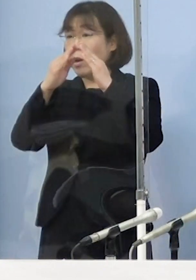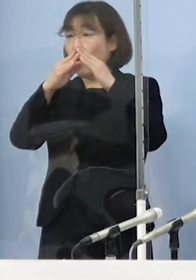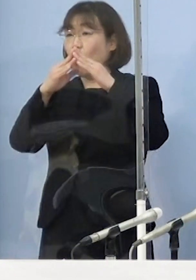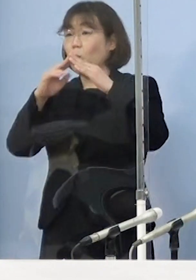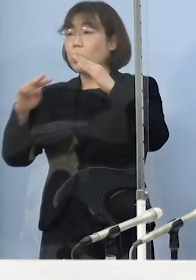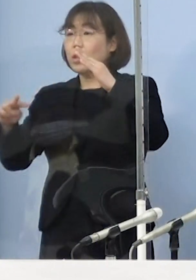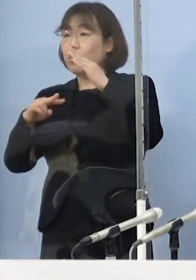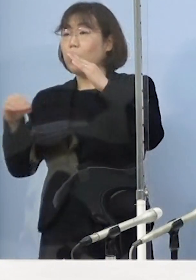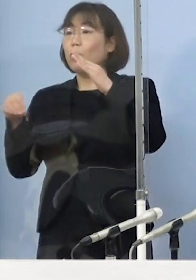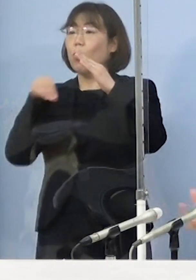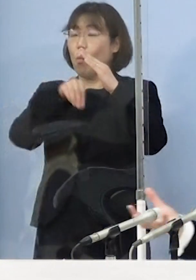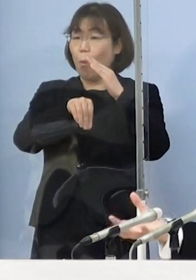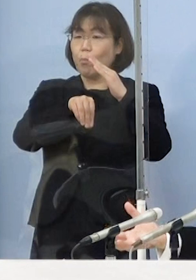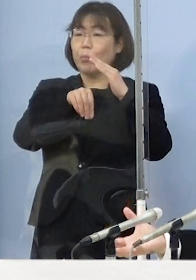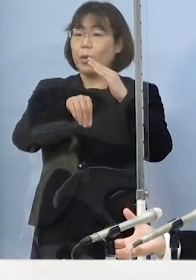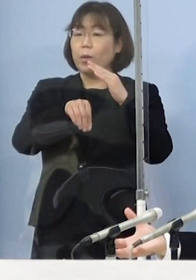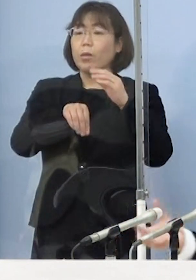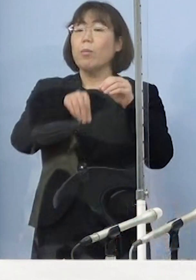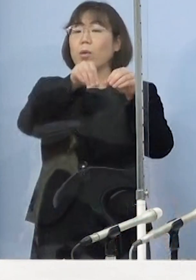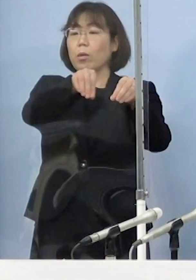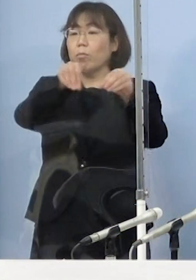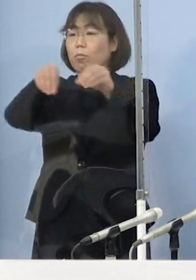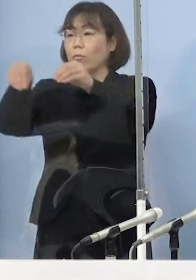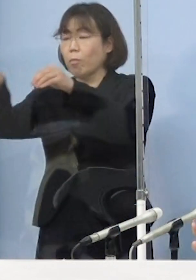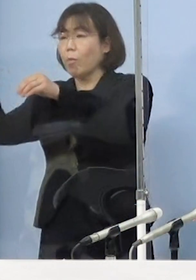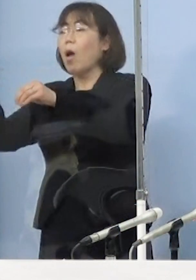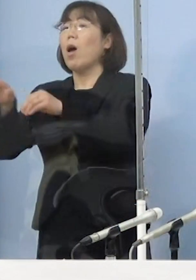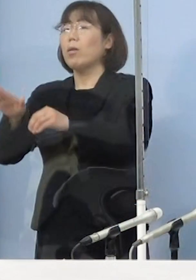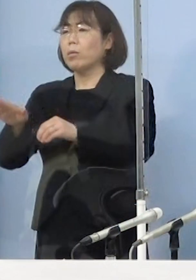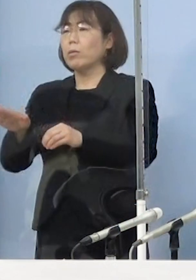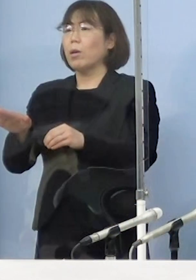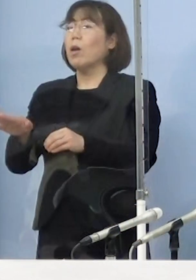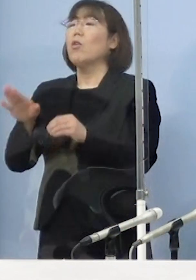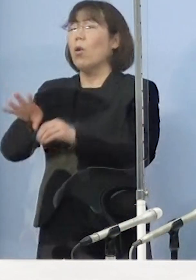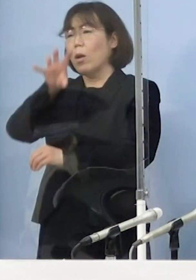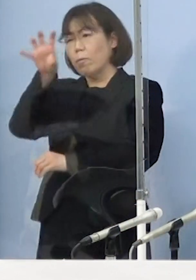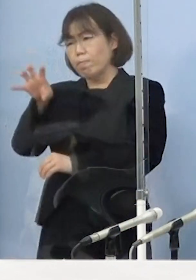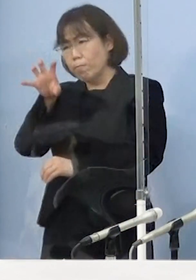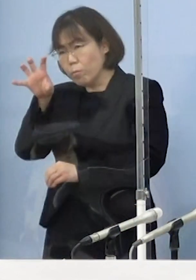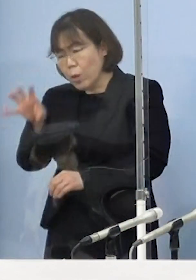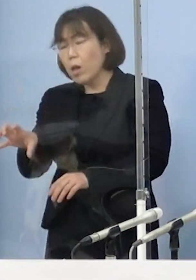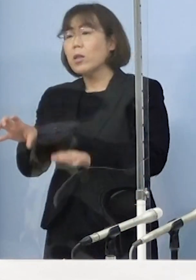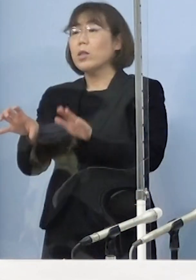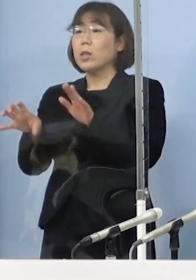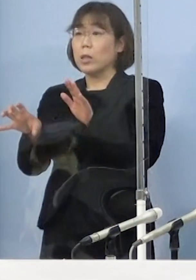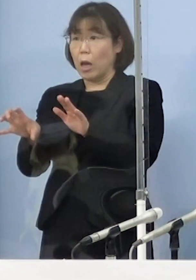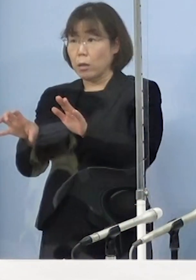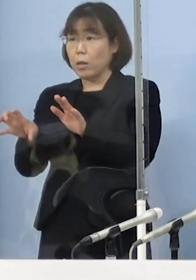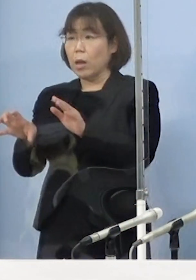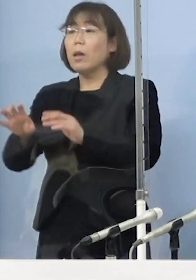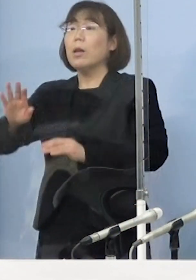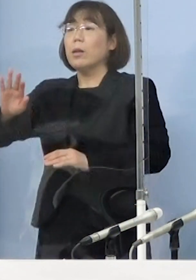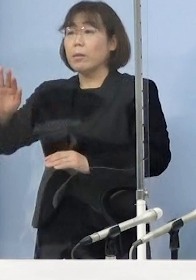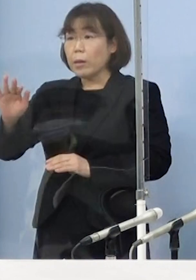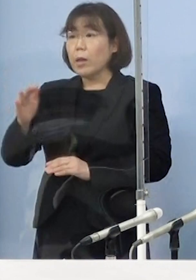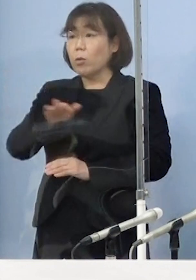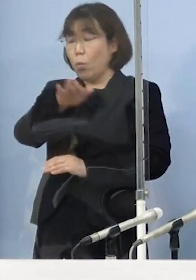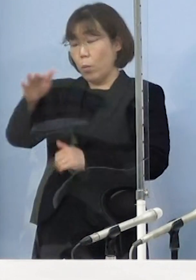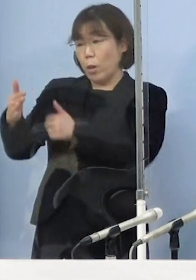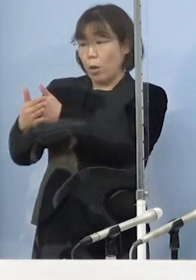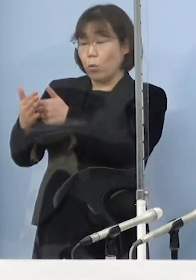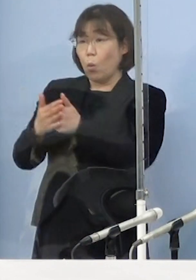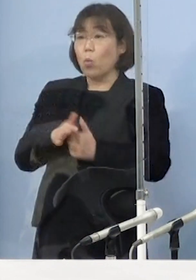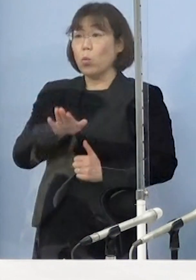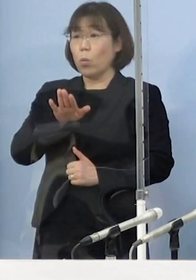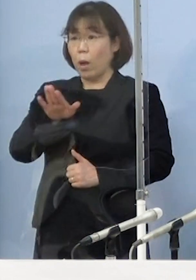は学校へ違う職場へと、これまでの構図がまた繰り返される。しかしご協力をいただいたおかげ